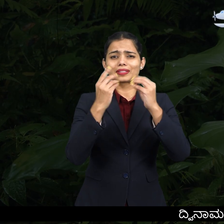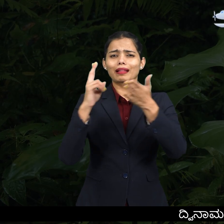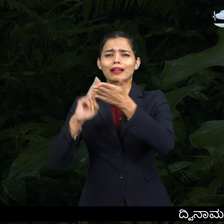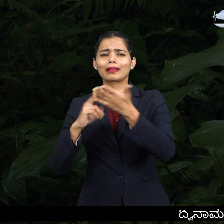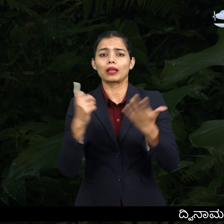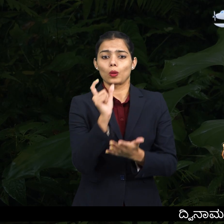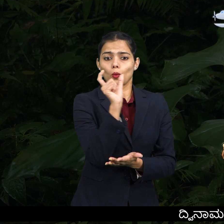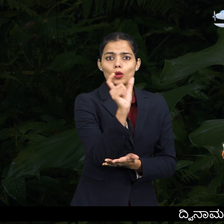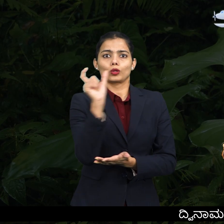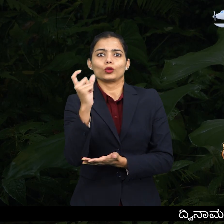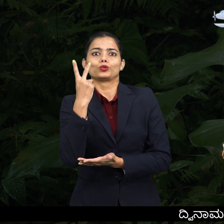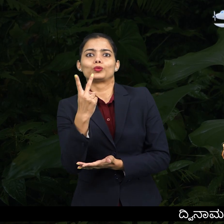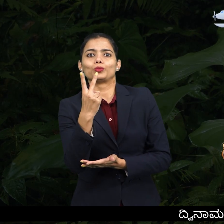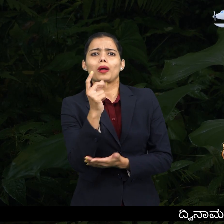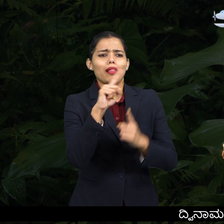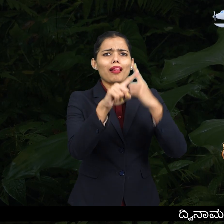ದ್ವಿನಾಮ ನಾಮಕರಣ.